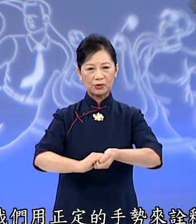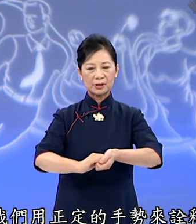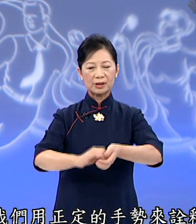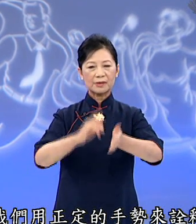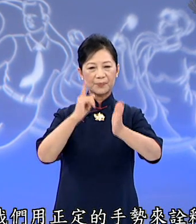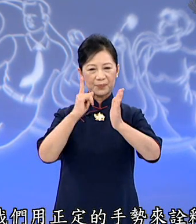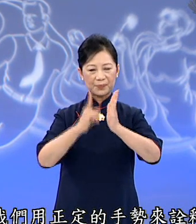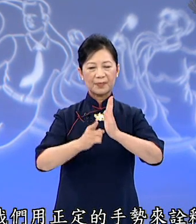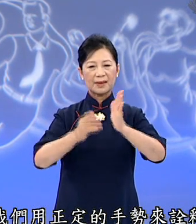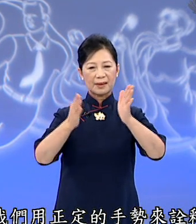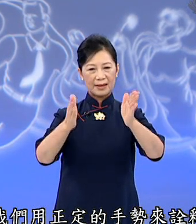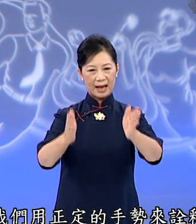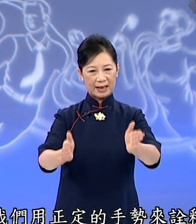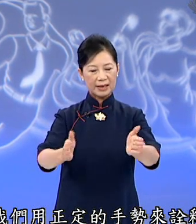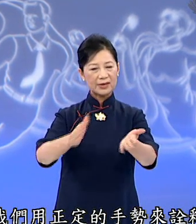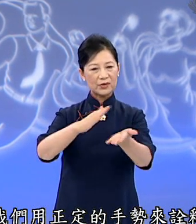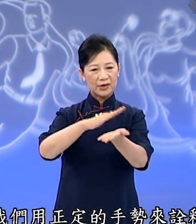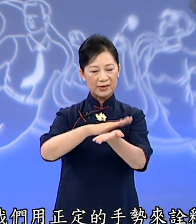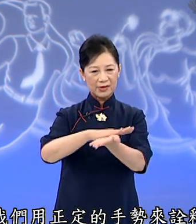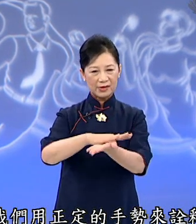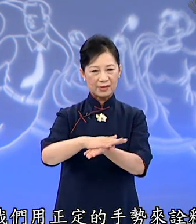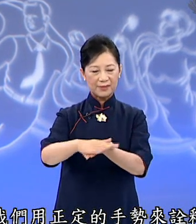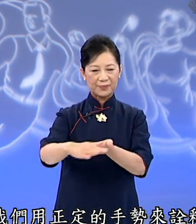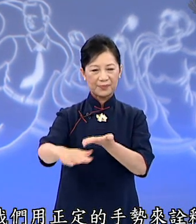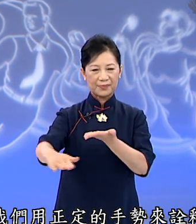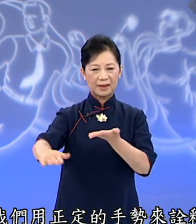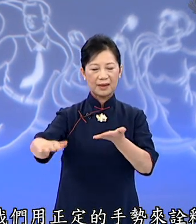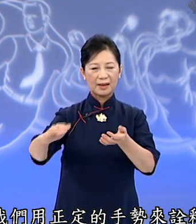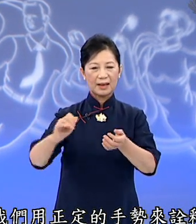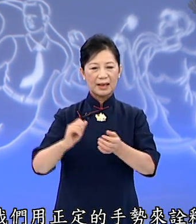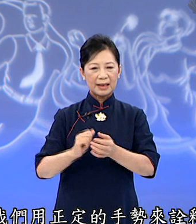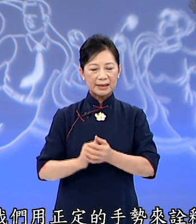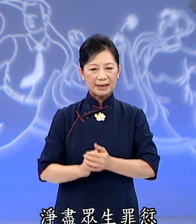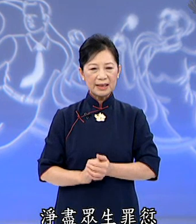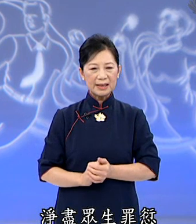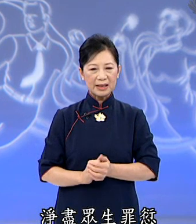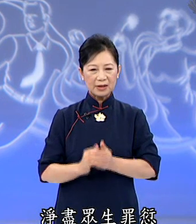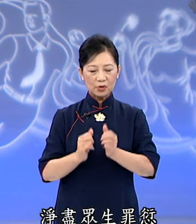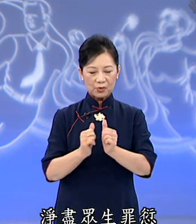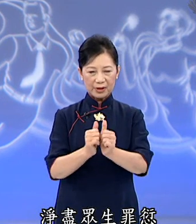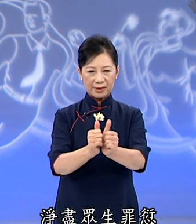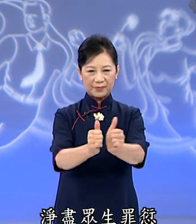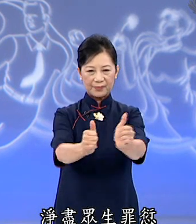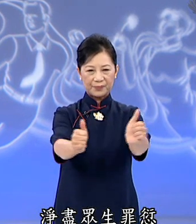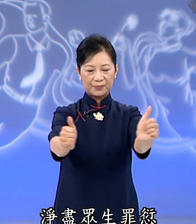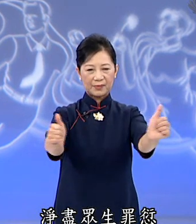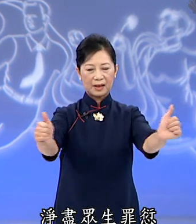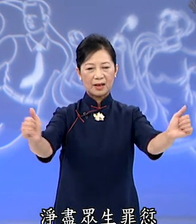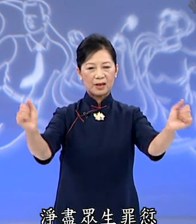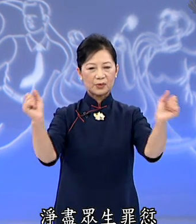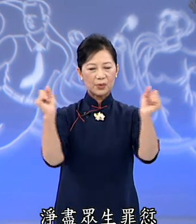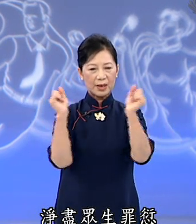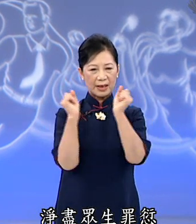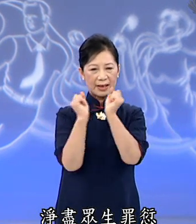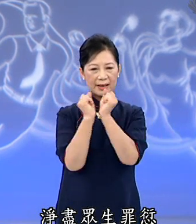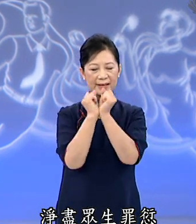势来诠释，见己众生最